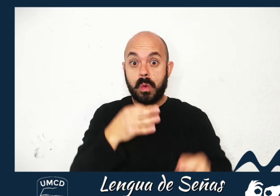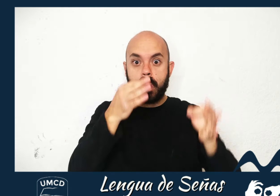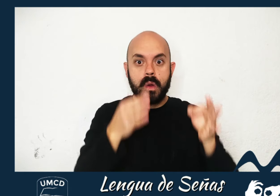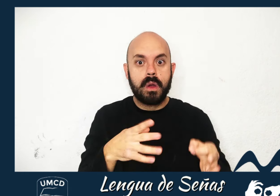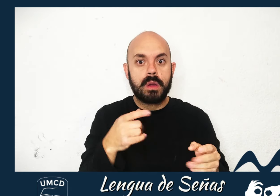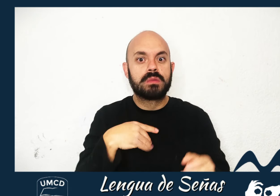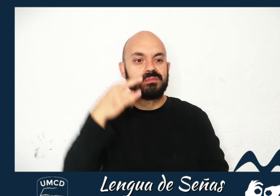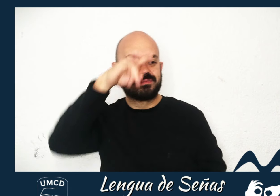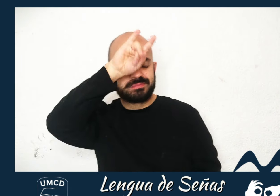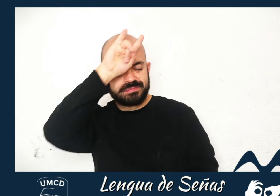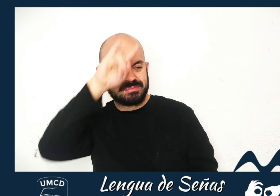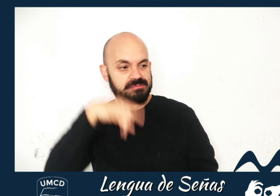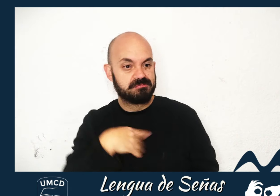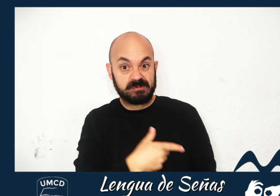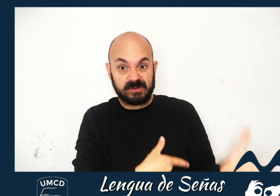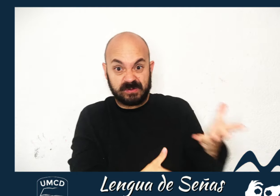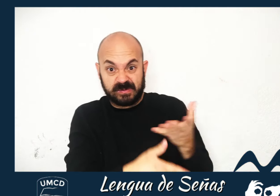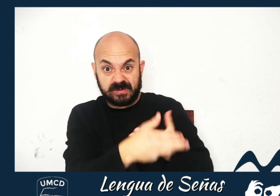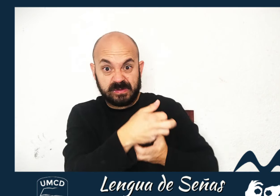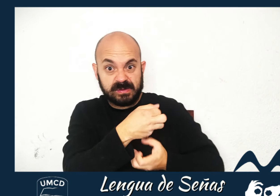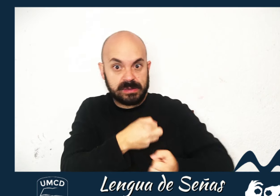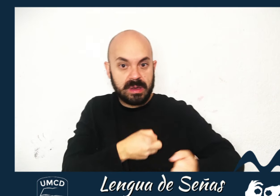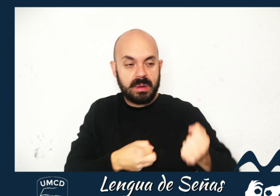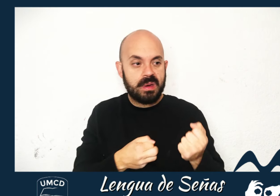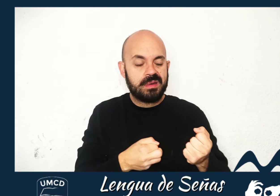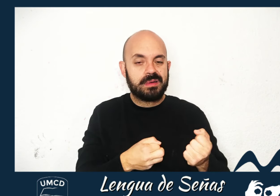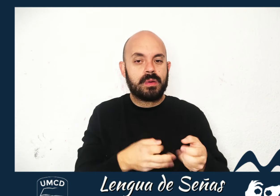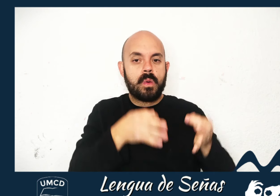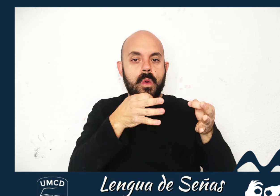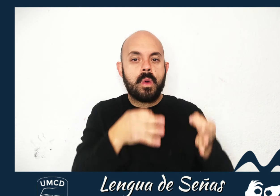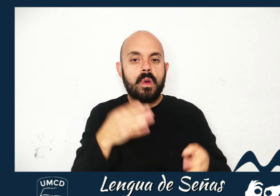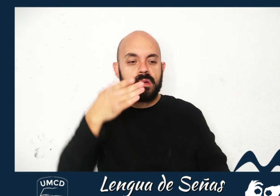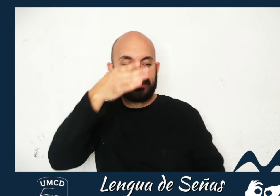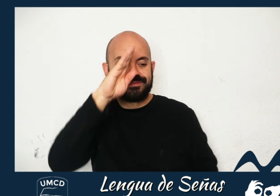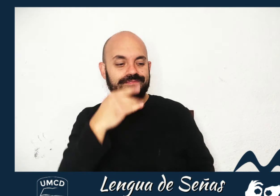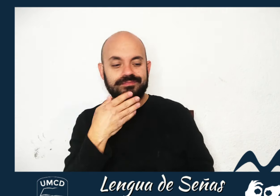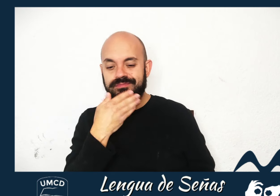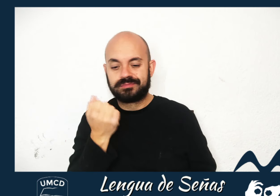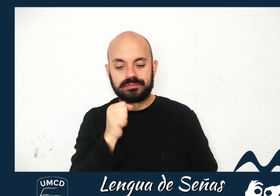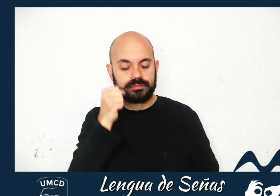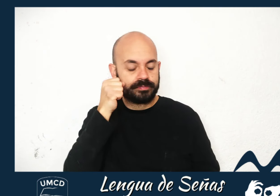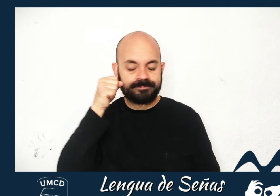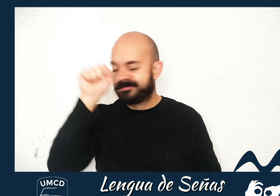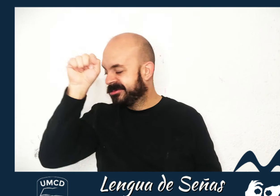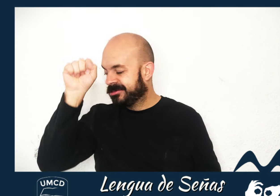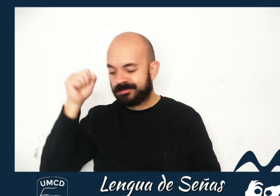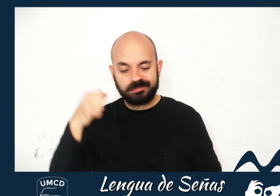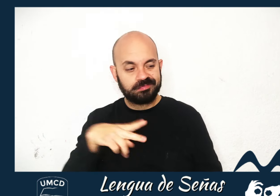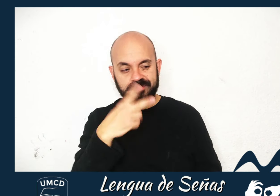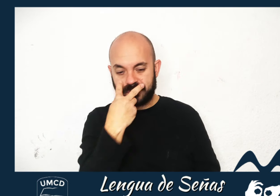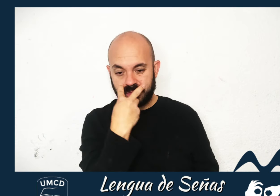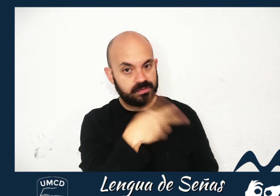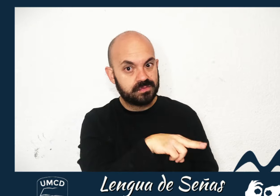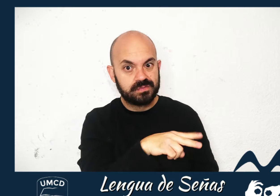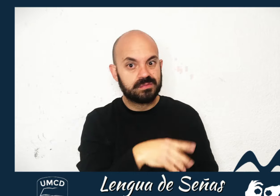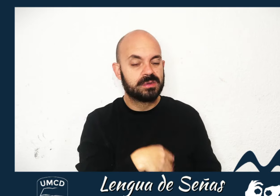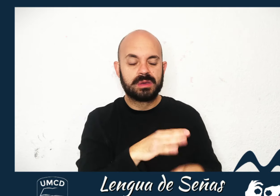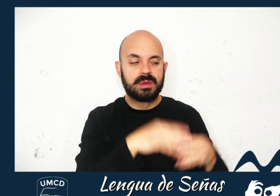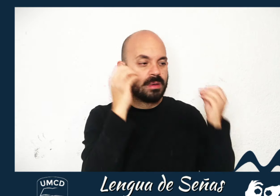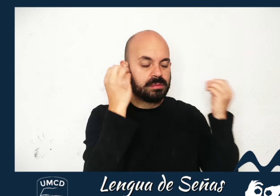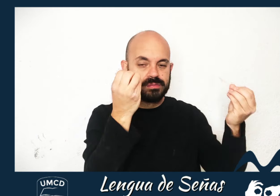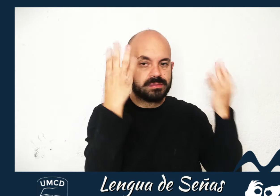maldición, vamos a encontrar escarnio y vamos a encontrar ignominia, vergüenza. Nosotros